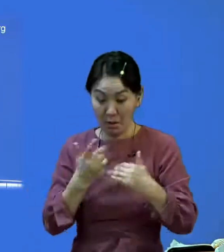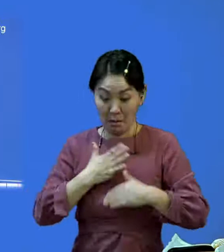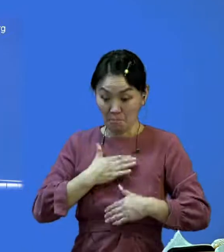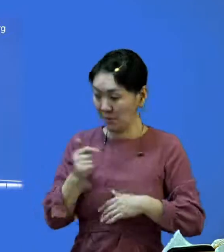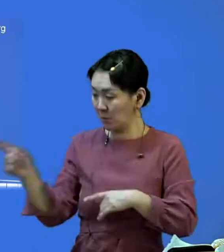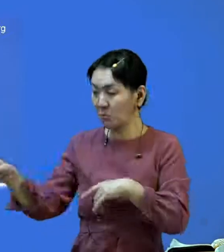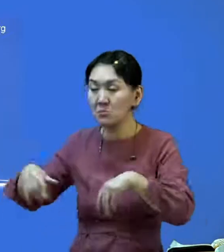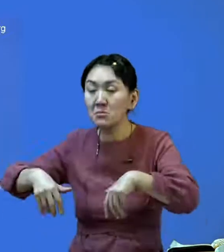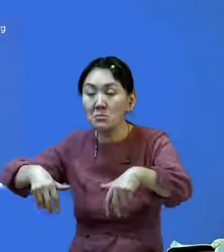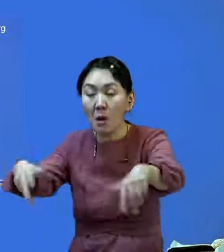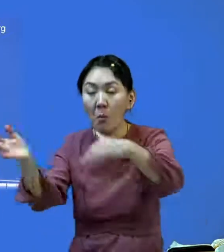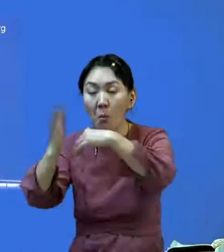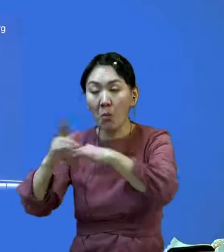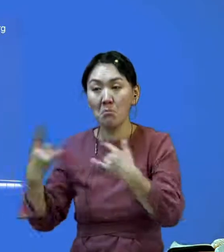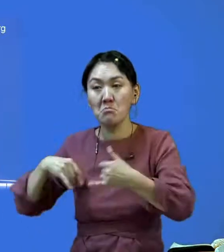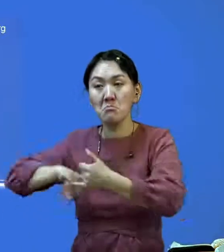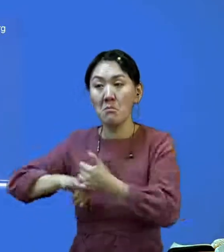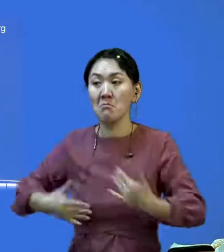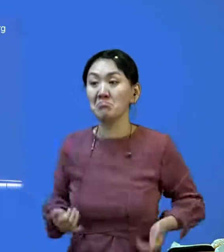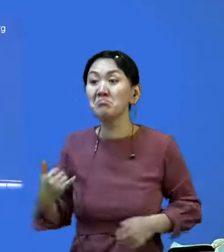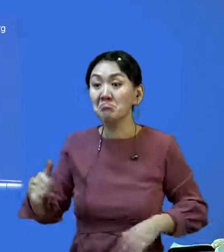Ямар амьсгтэй юм бэ?